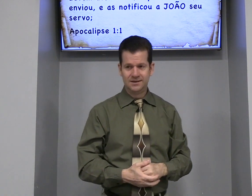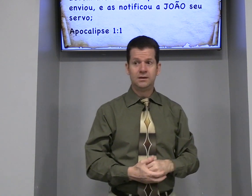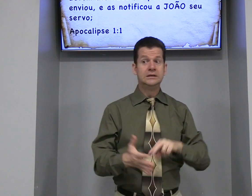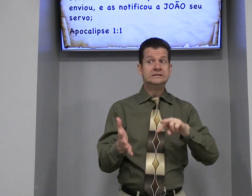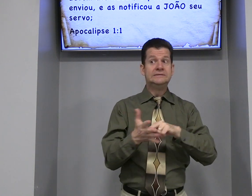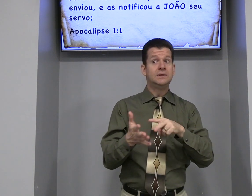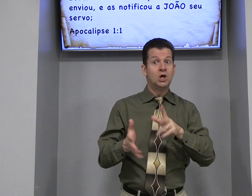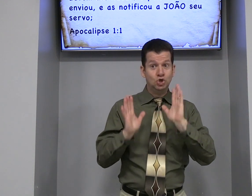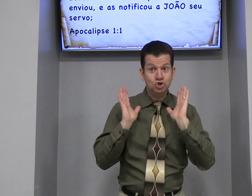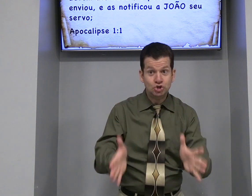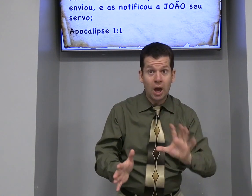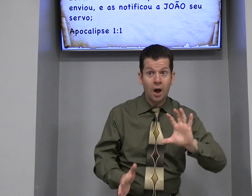devem acontecer.